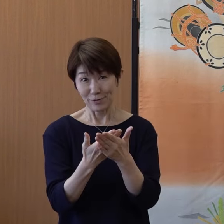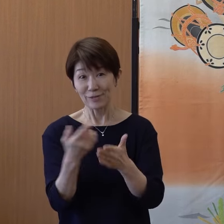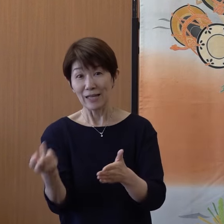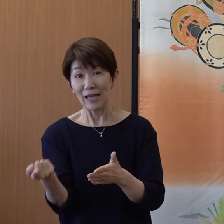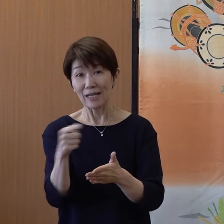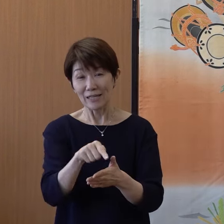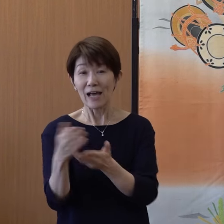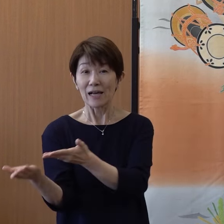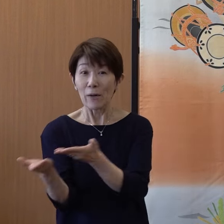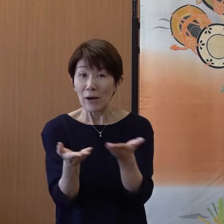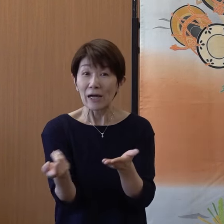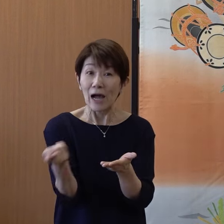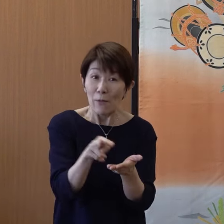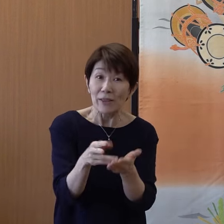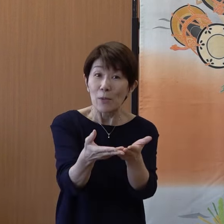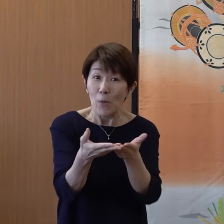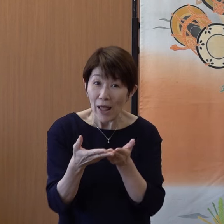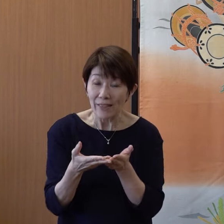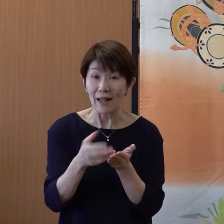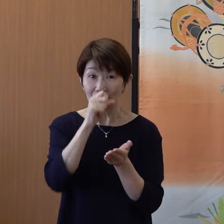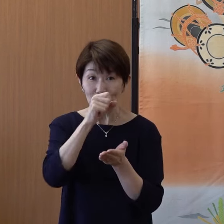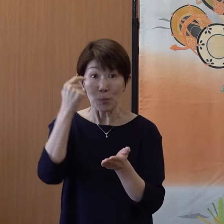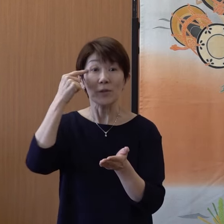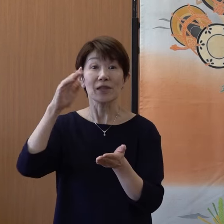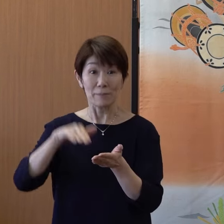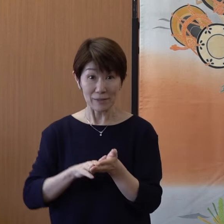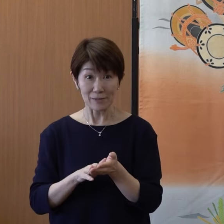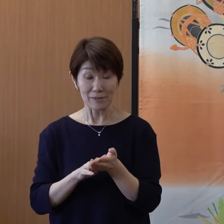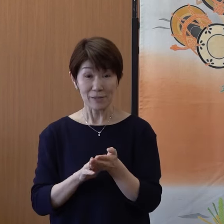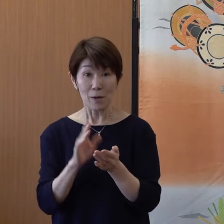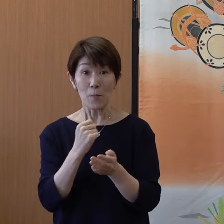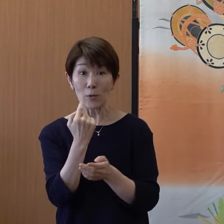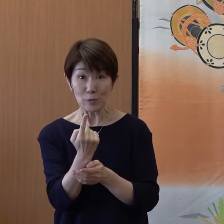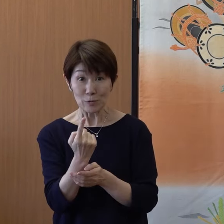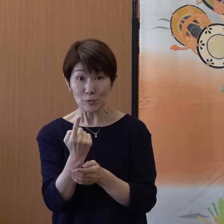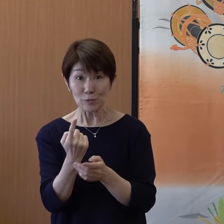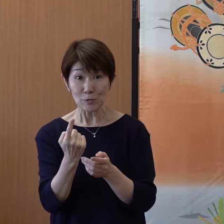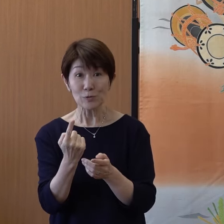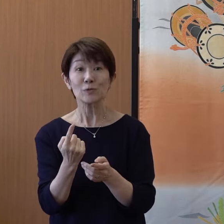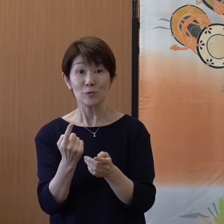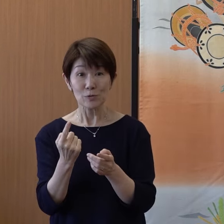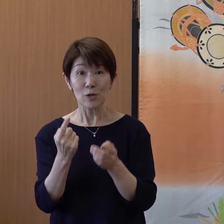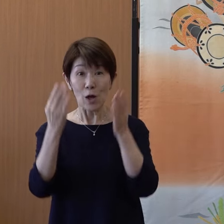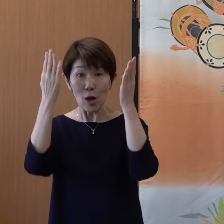ければというように思っています。もう一箇所は、宇多津山公園健康交